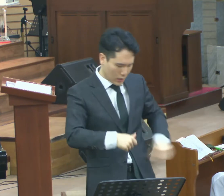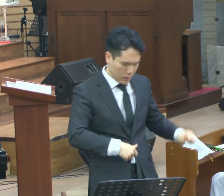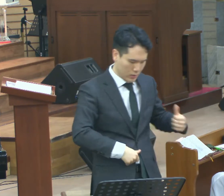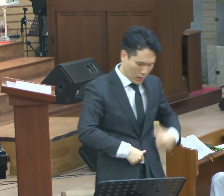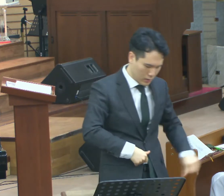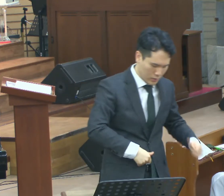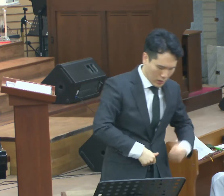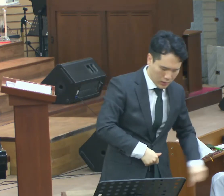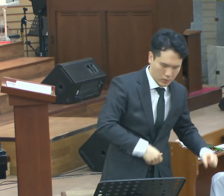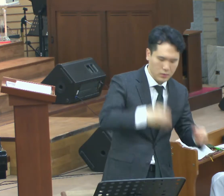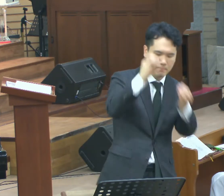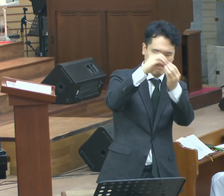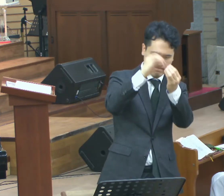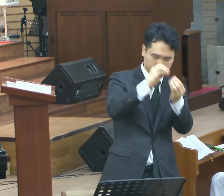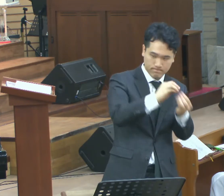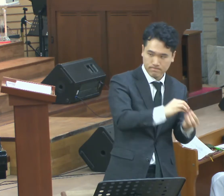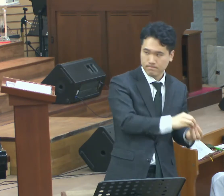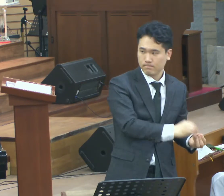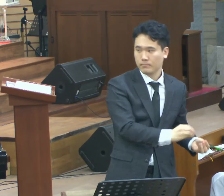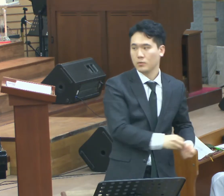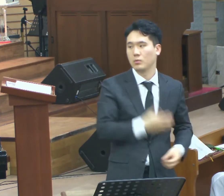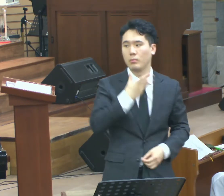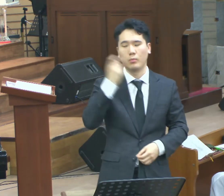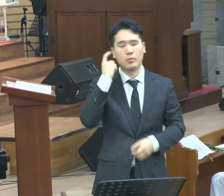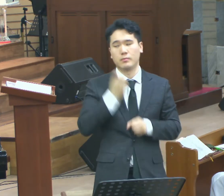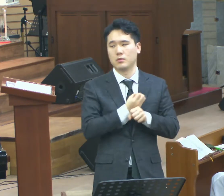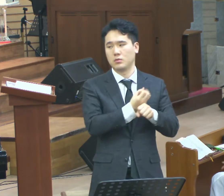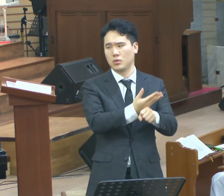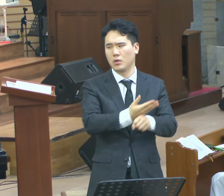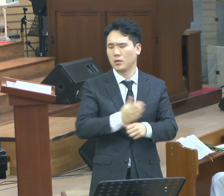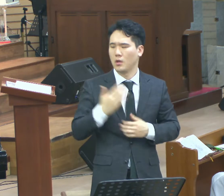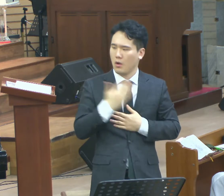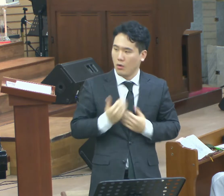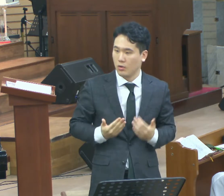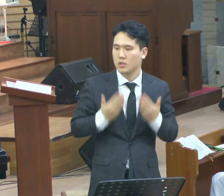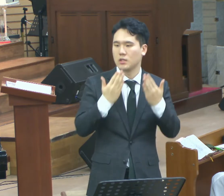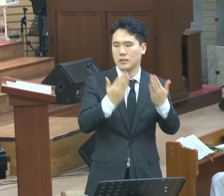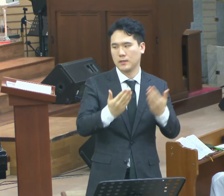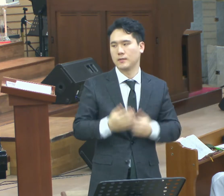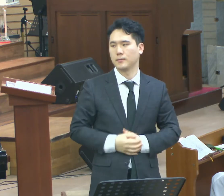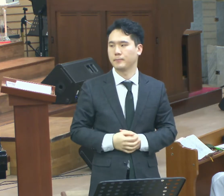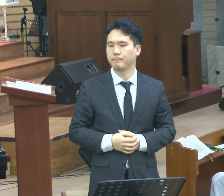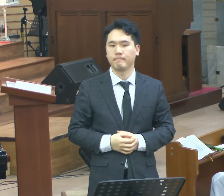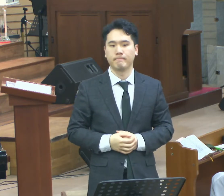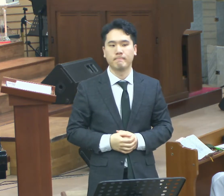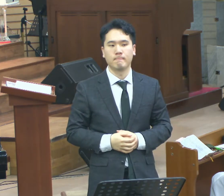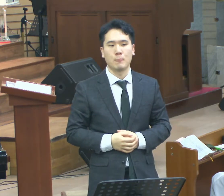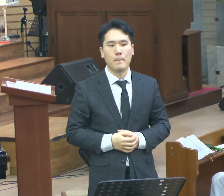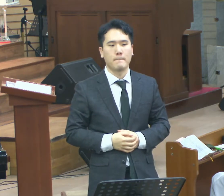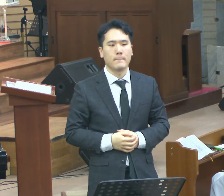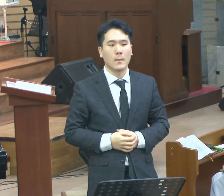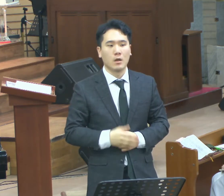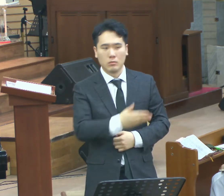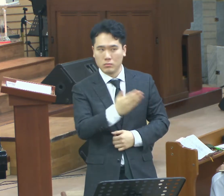저는 교회를 보면서 아버지가 너무 헌신을 많이 한 분들, 아들들은 약간